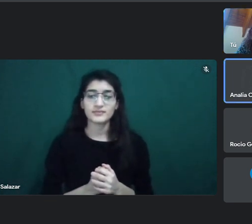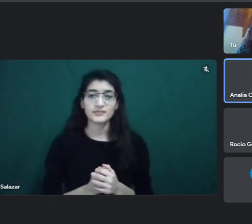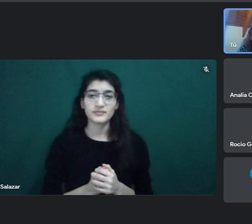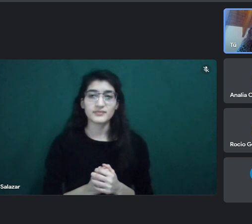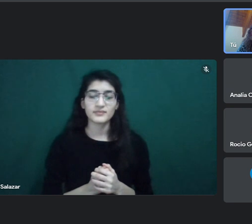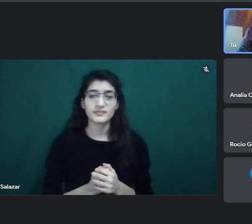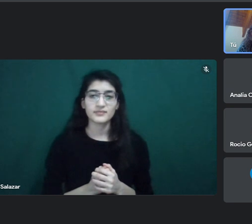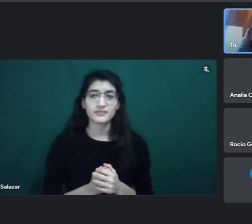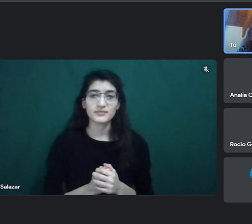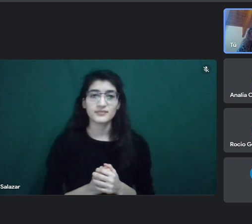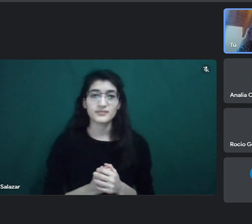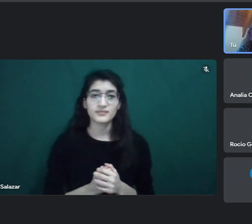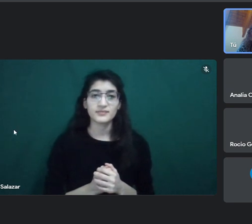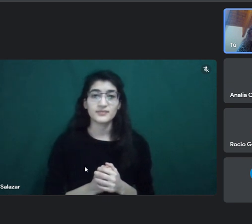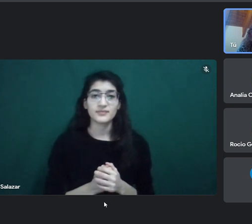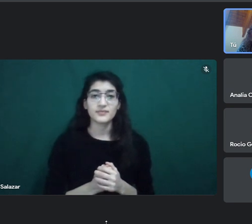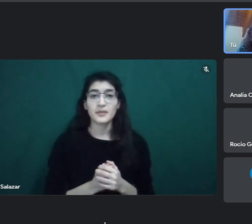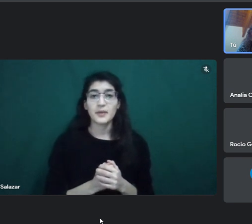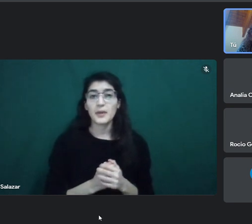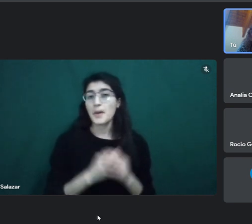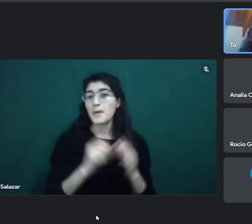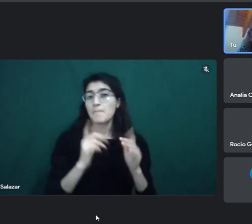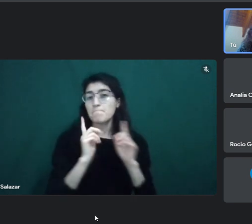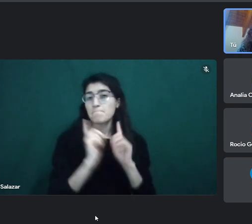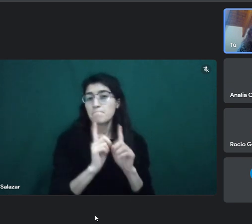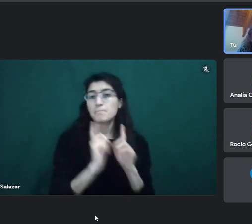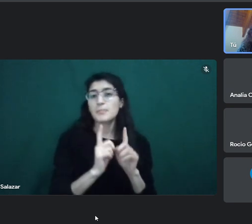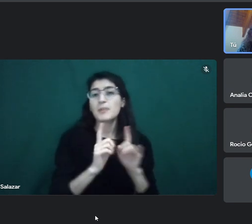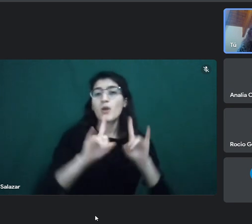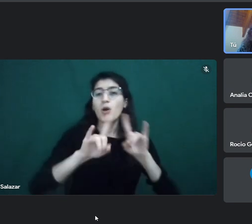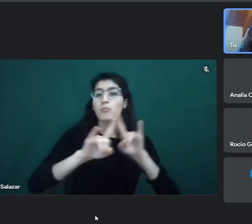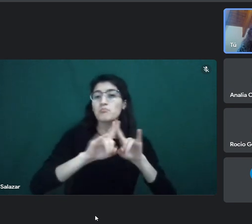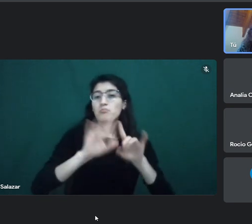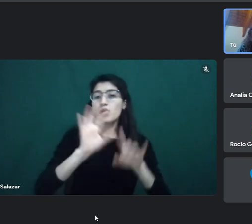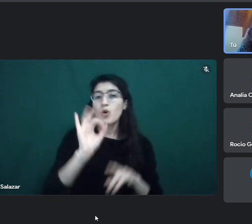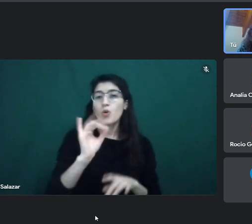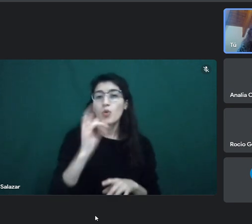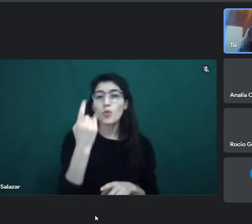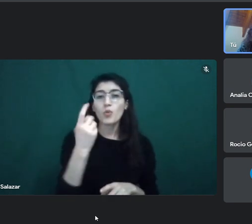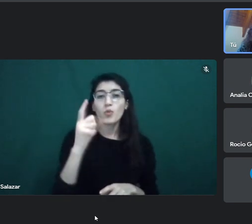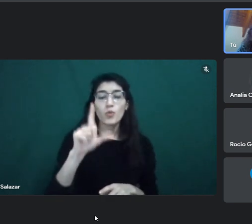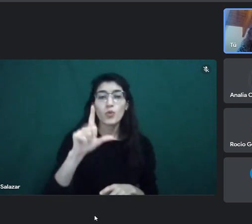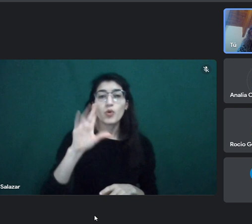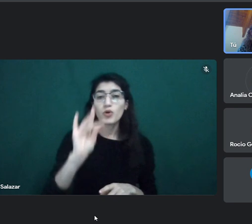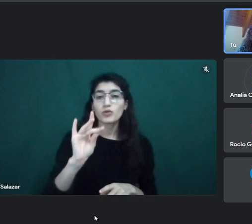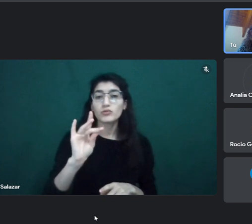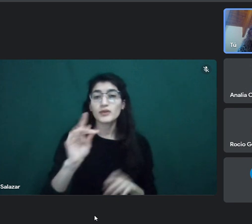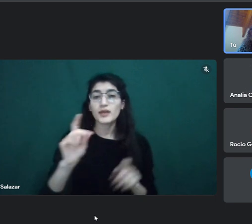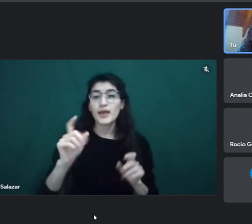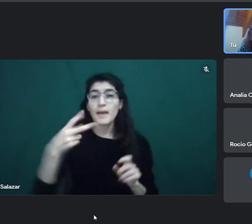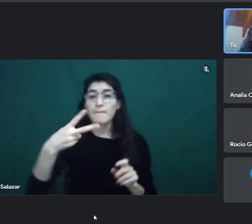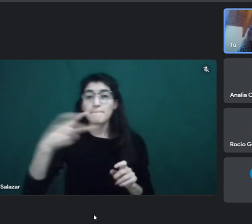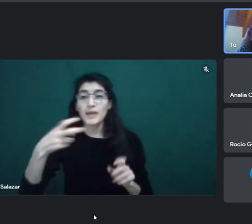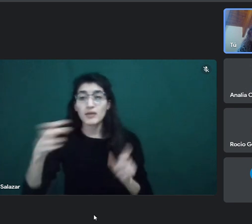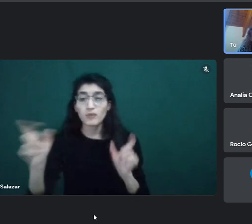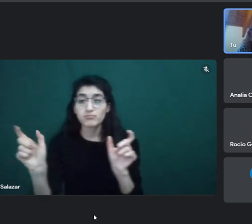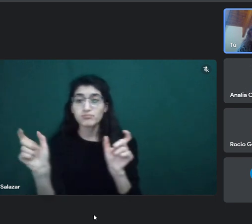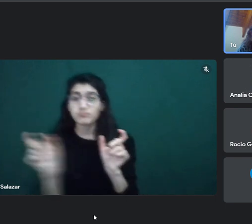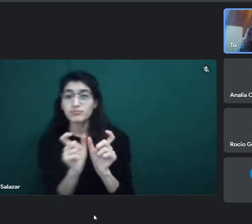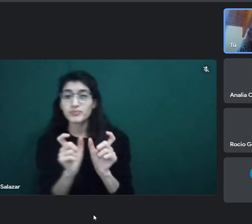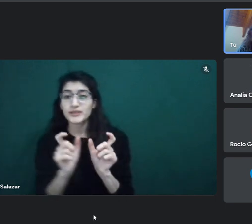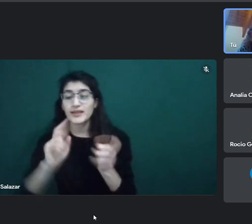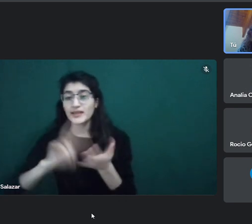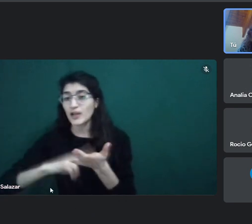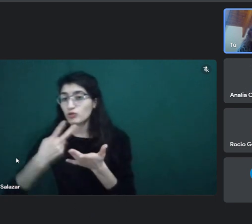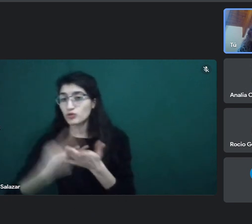Tendrán. Lo mismo pasa con would. No se traduce, el verbo que sigue se lee con la terminación